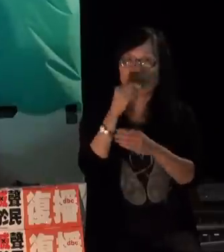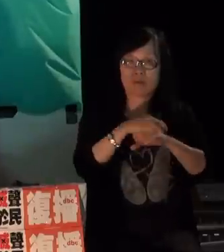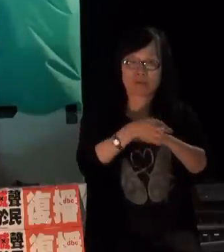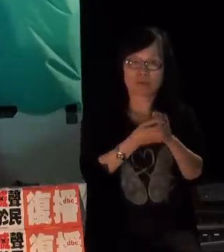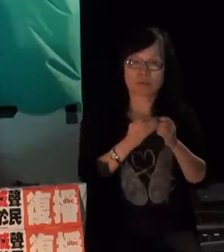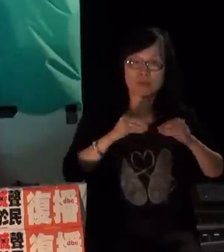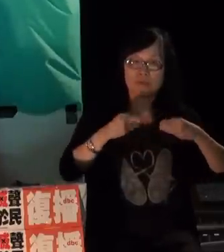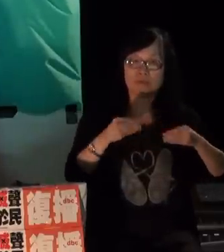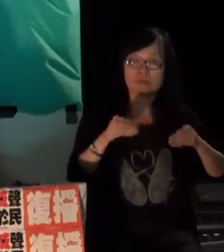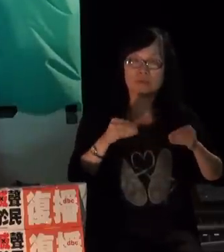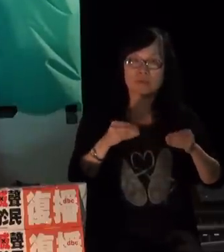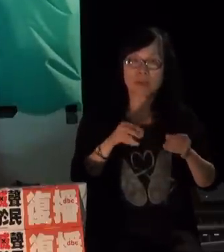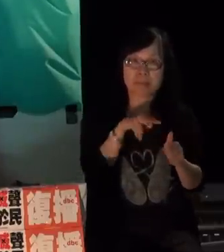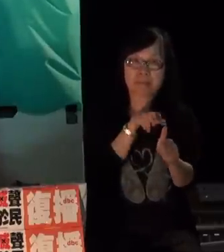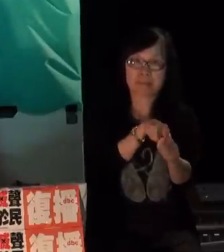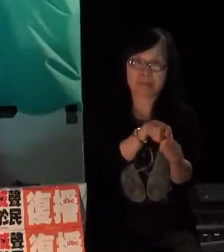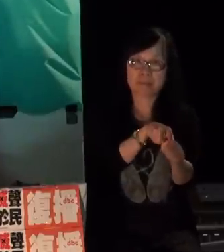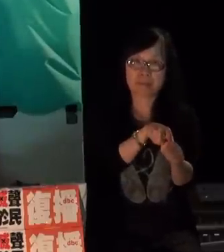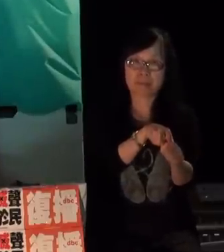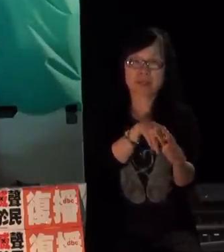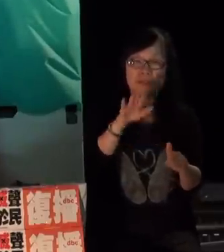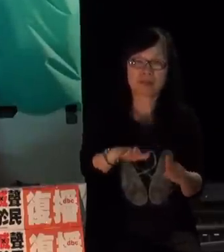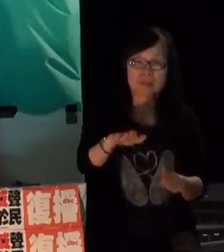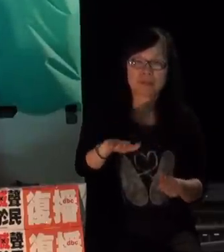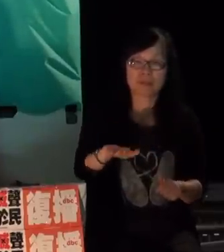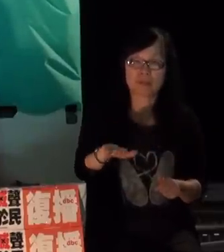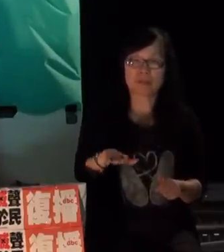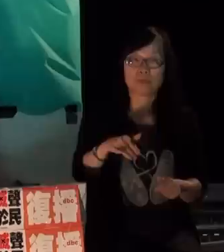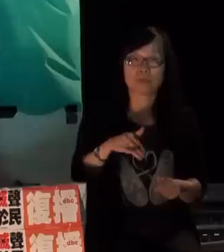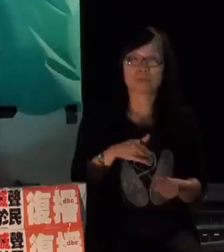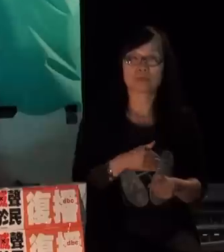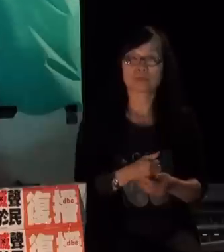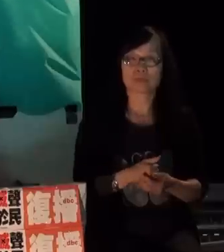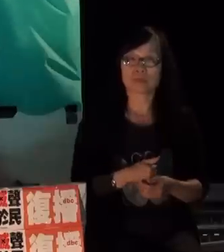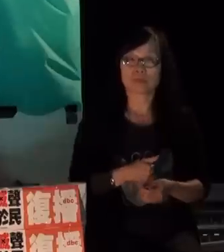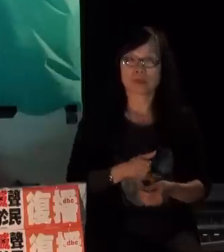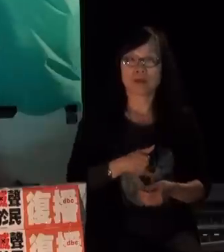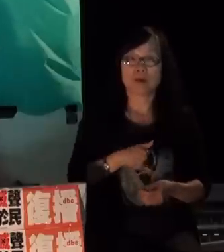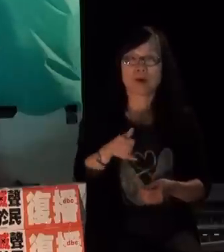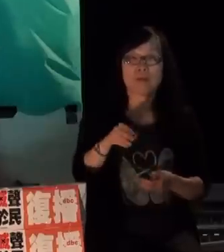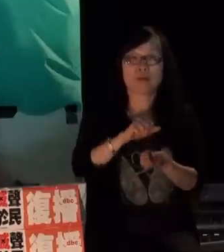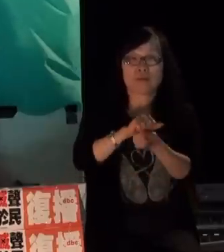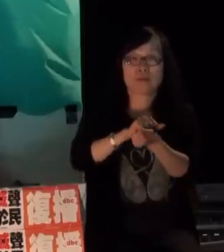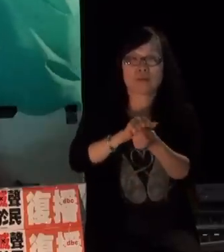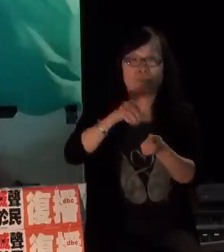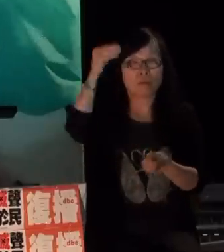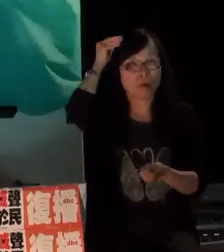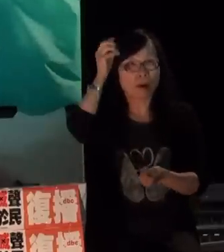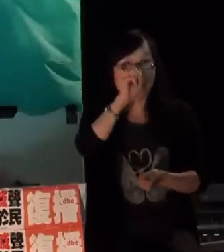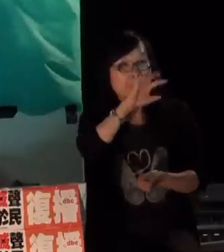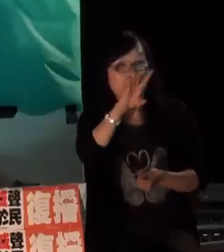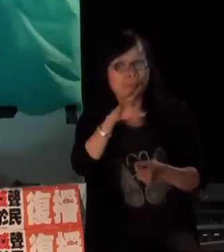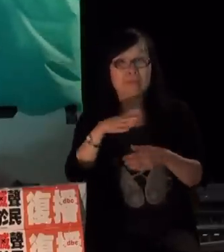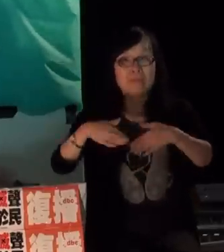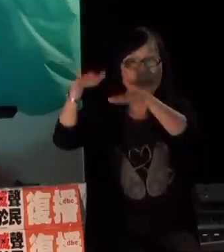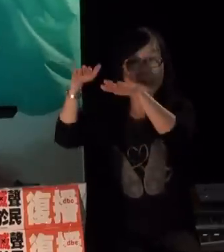係話俾你聽，即係逼你嘅細蚊仔去俾佢洗腦，咁跟住就問大人：